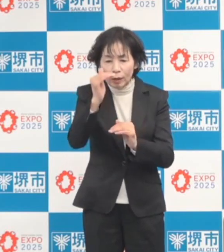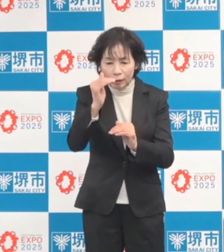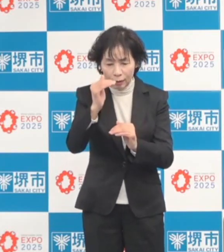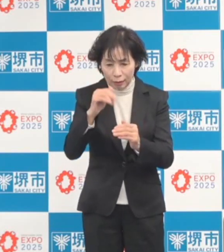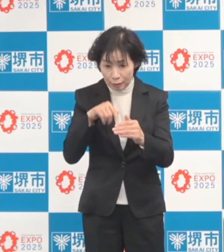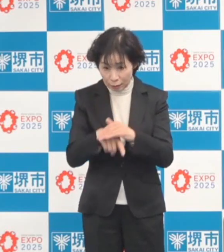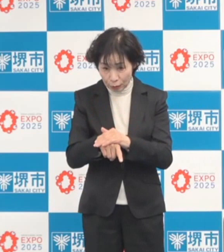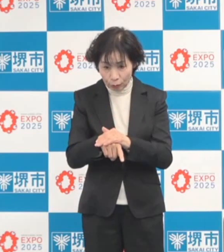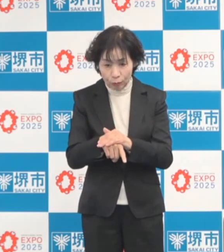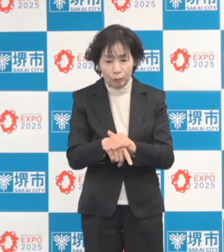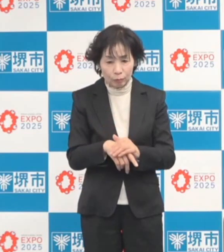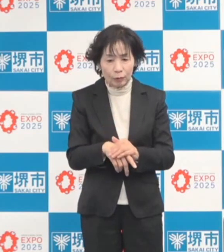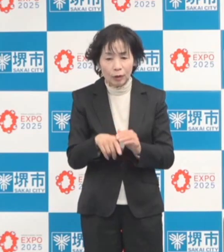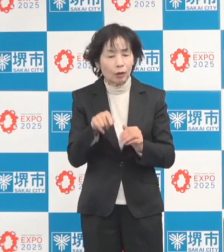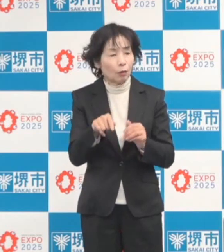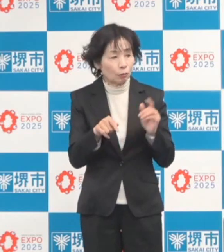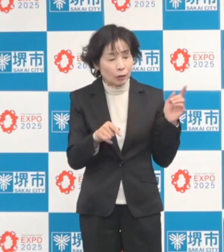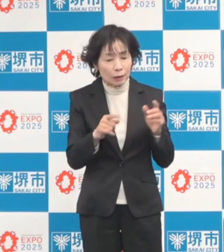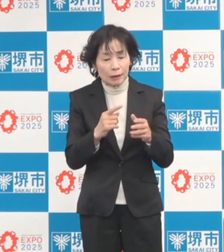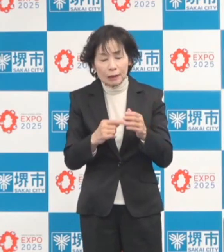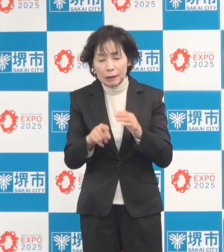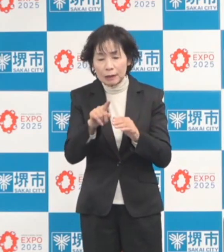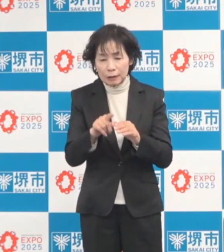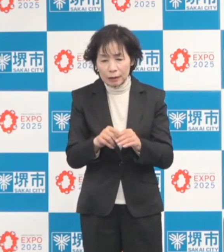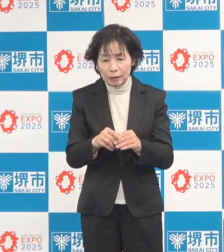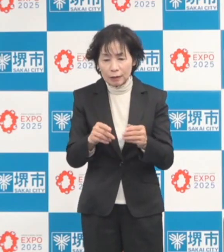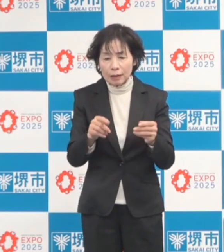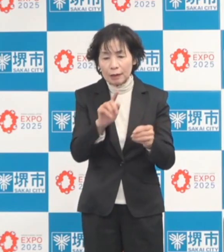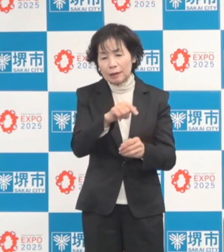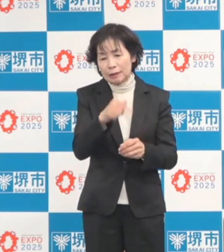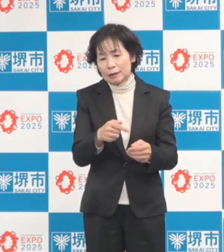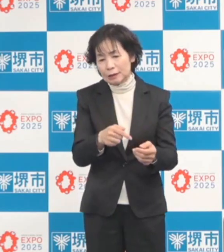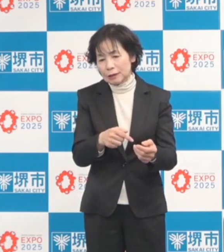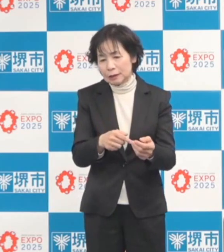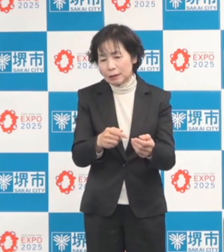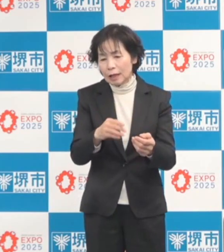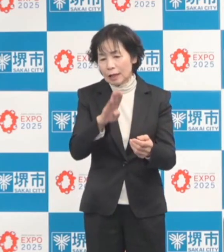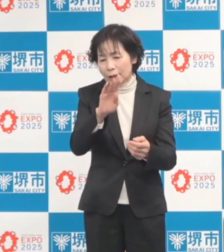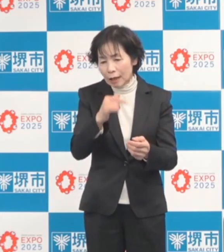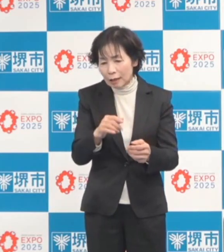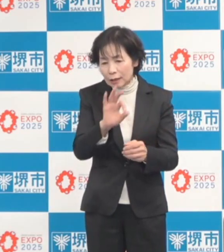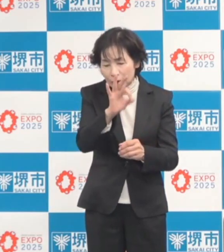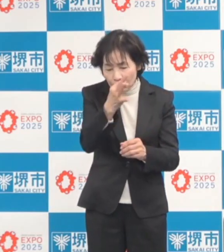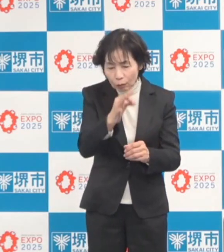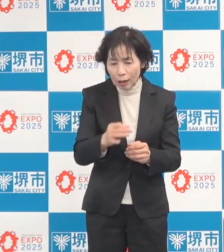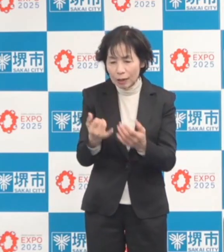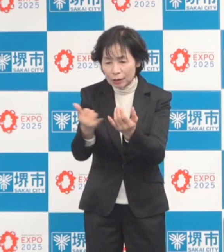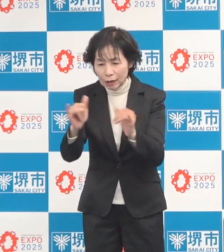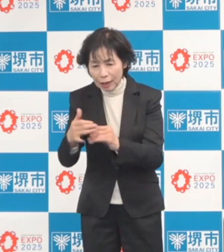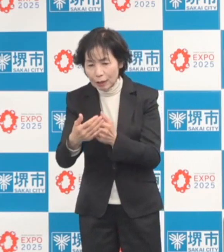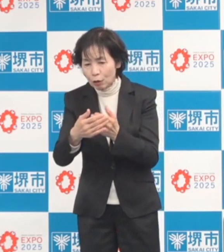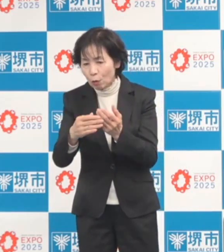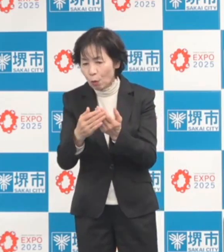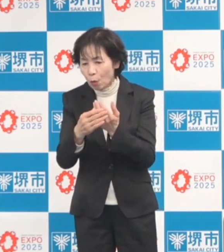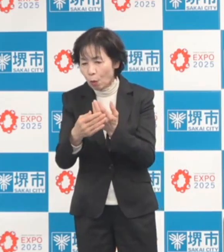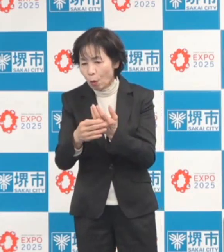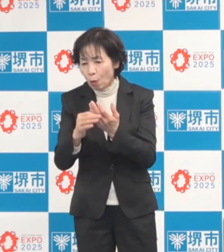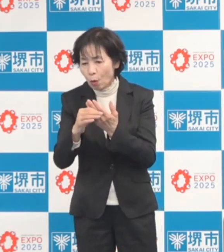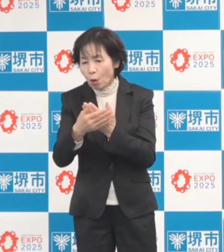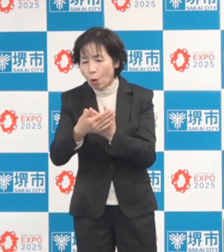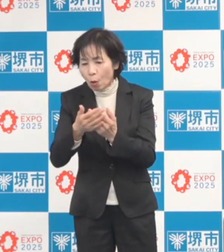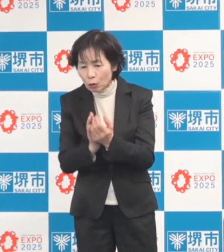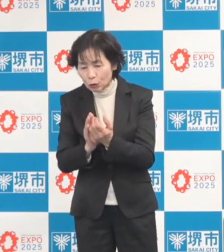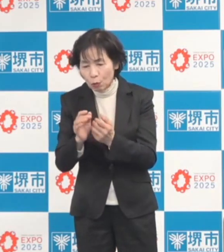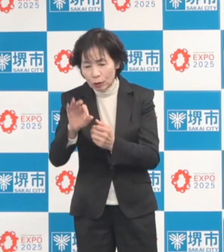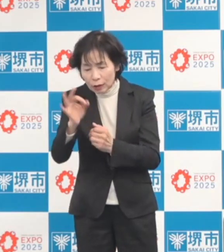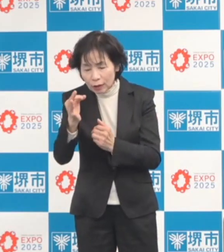て令和7年でも一気にこの増えているように、例えば人件費であったり社会保障費関係の増加というところもあります。それが合わさって